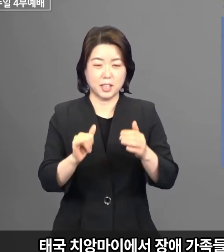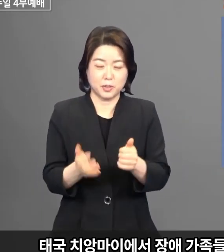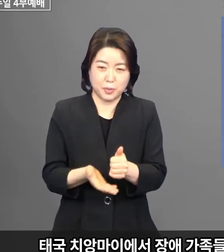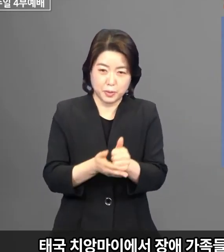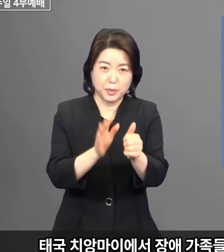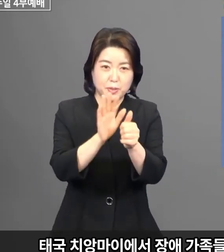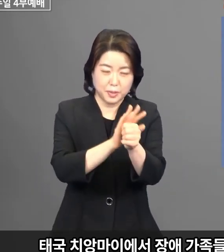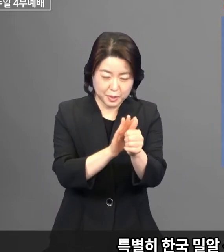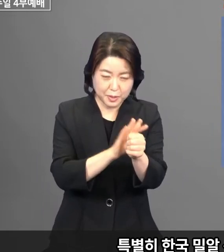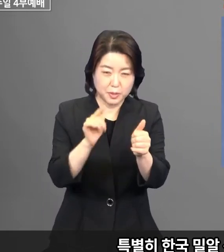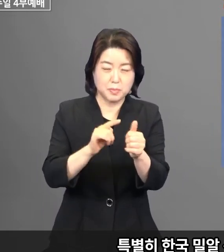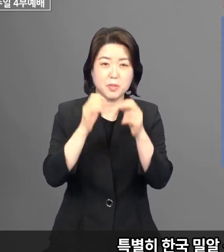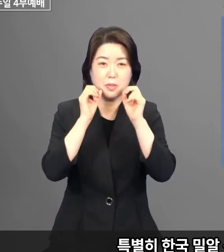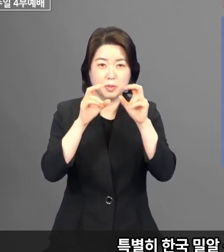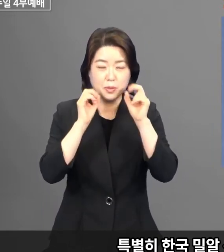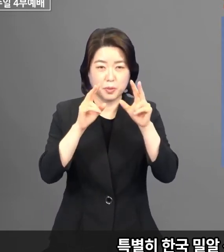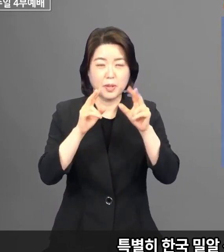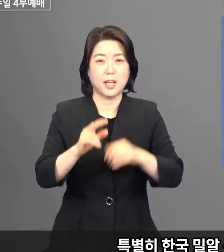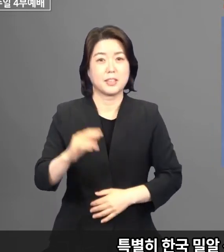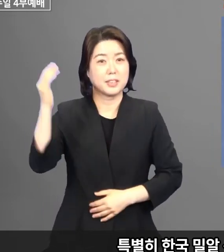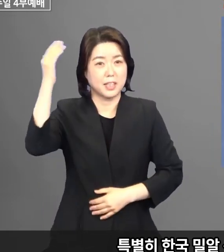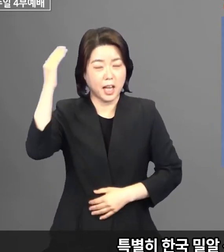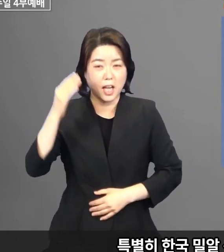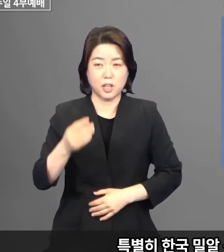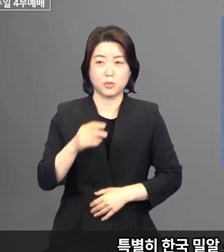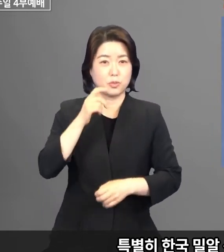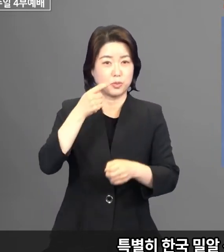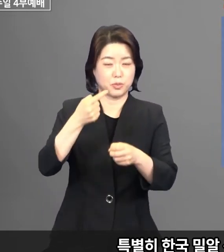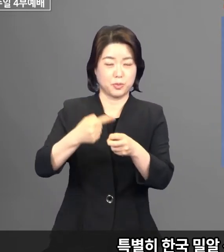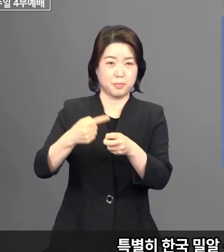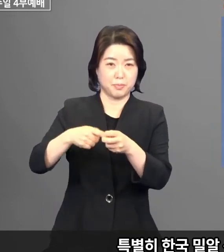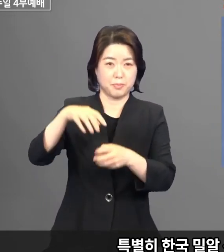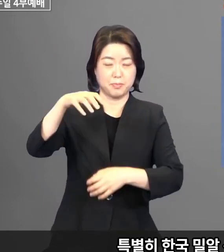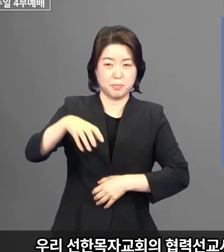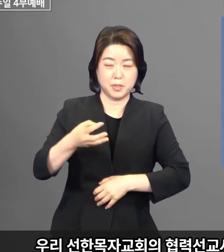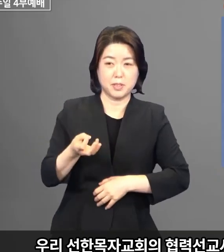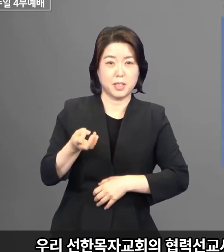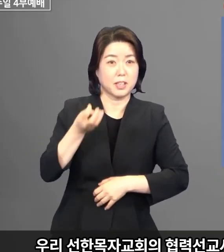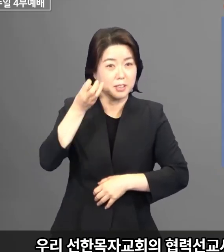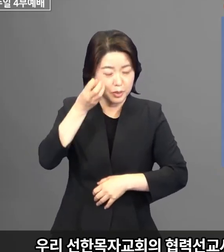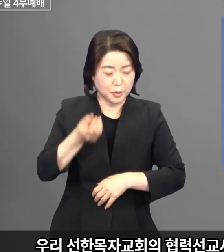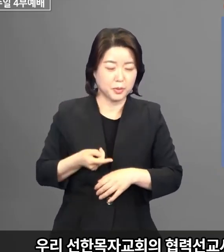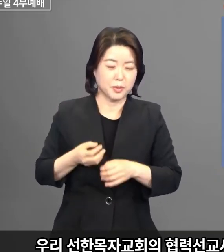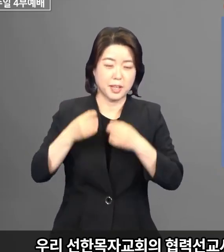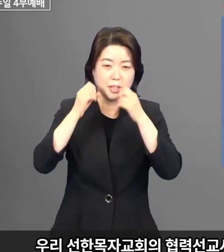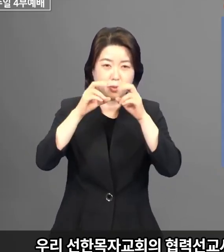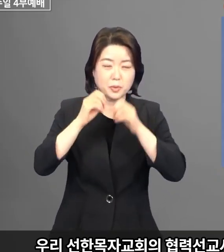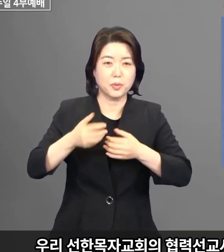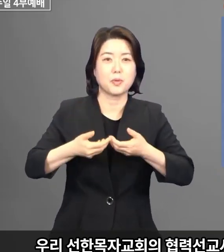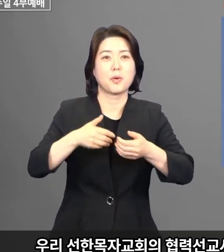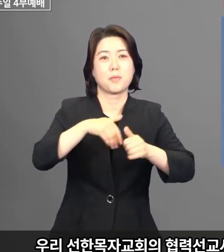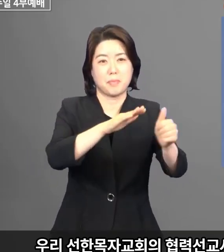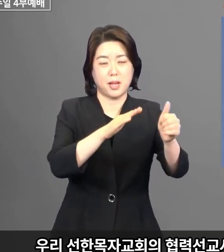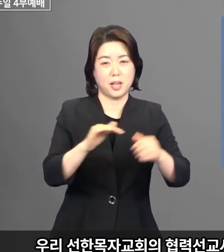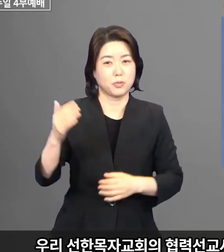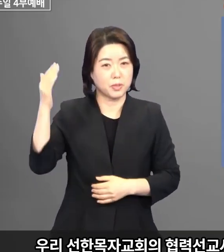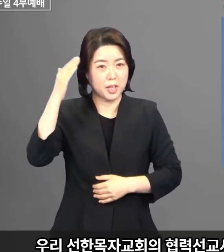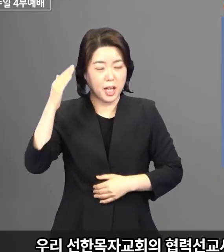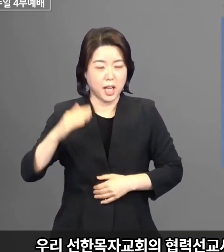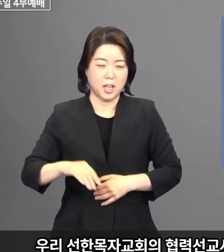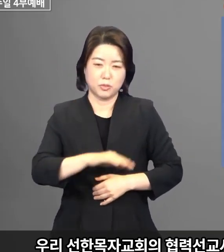선교하시는 선교사님, 특별히 한국 미랄 선교단 파송이시며 우리 선한목자교회 협력